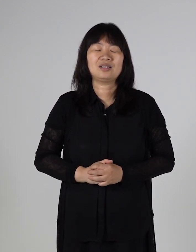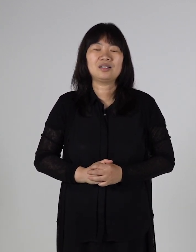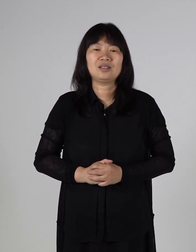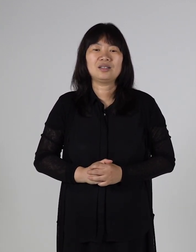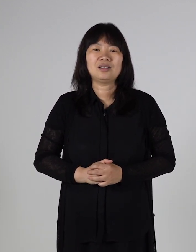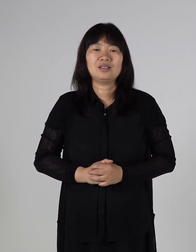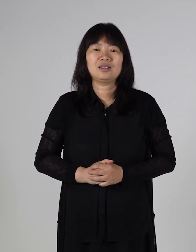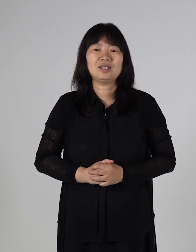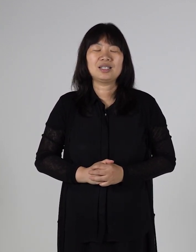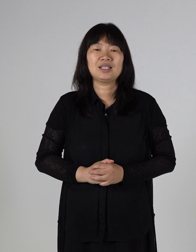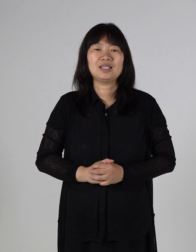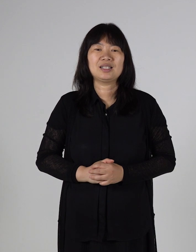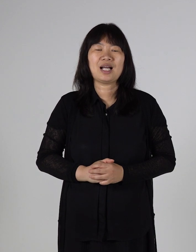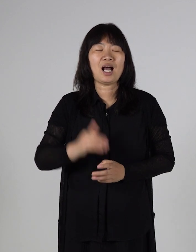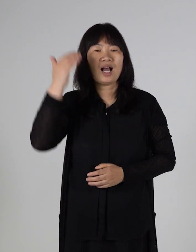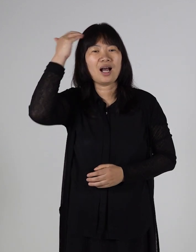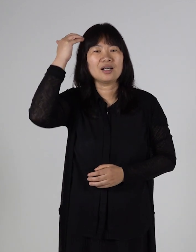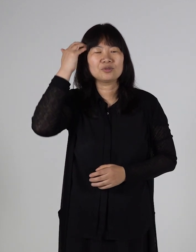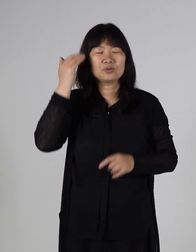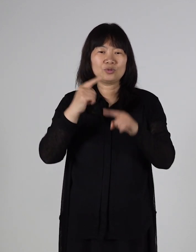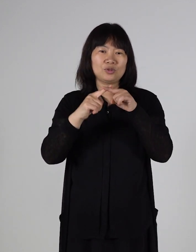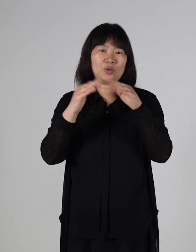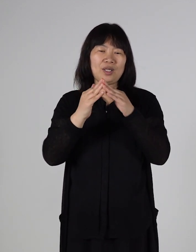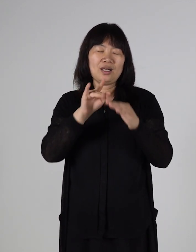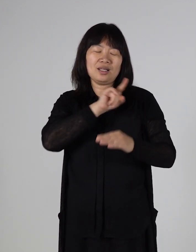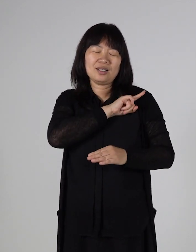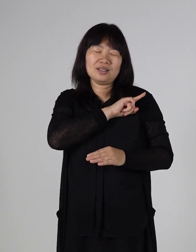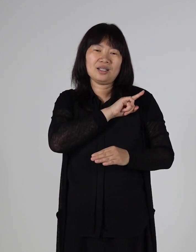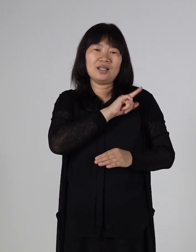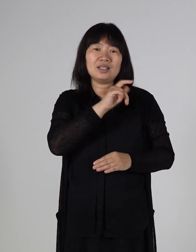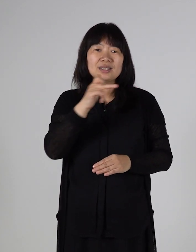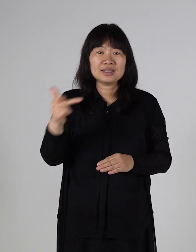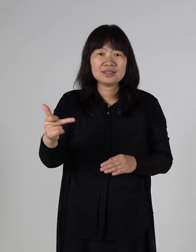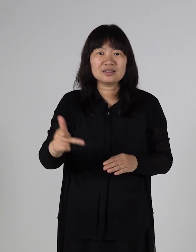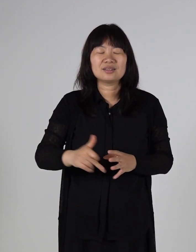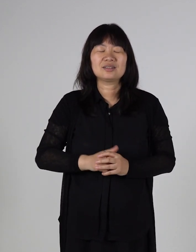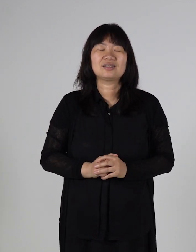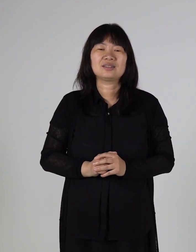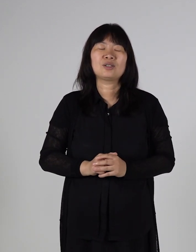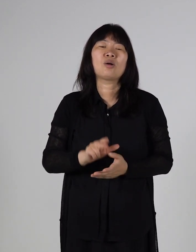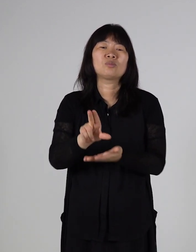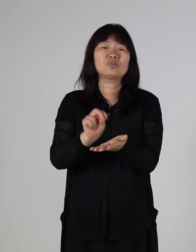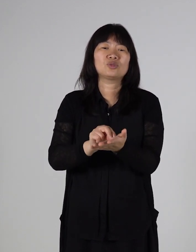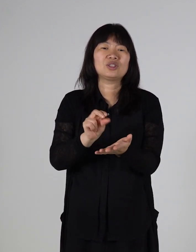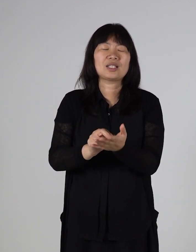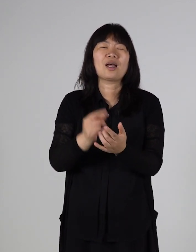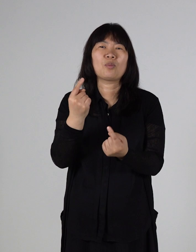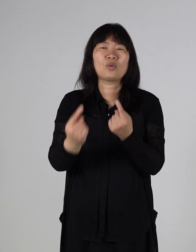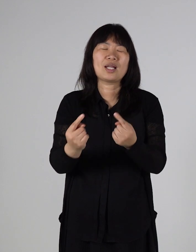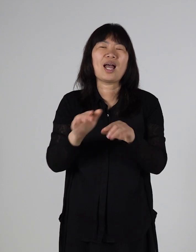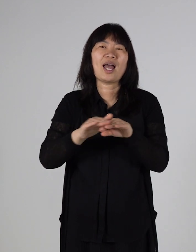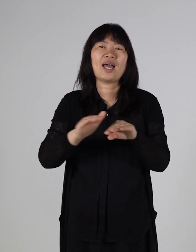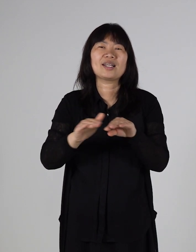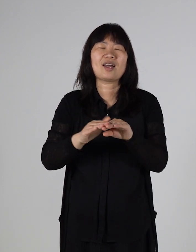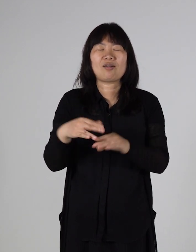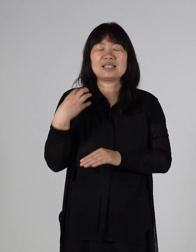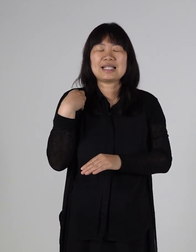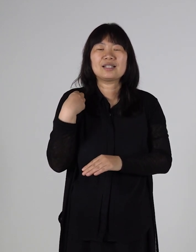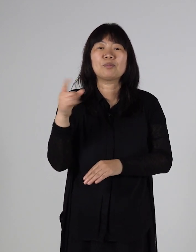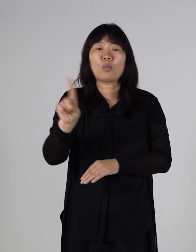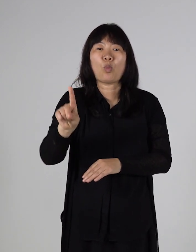지금 현존하는 한국교회의 가장 큰 문제보다는